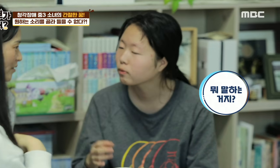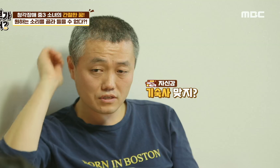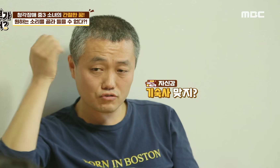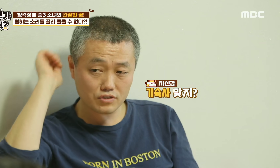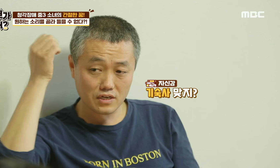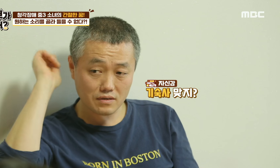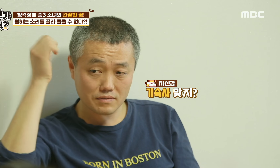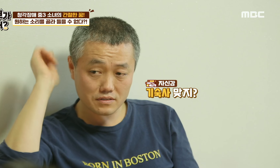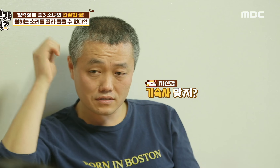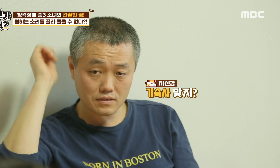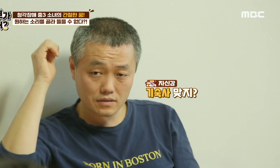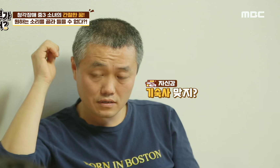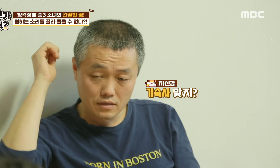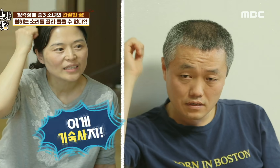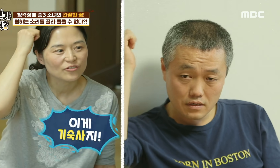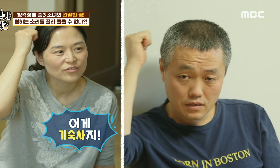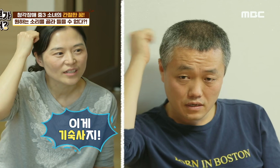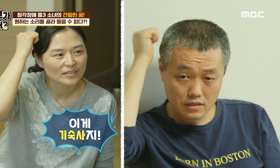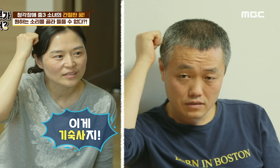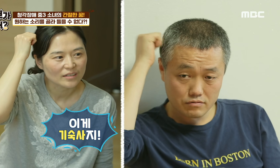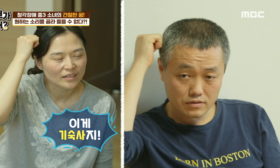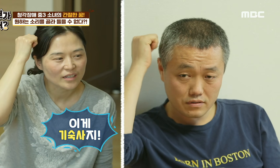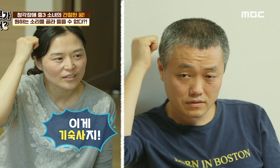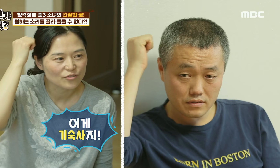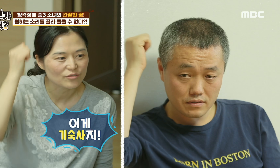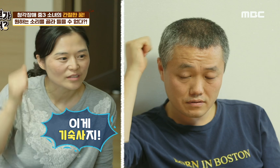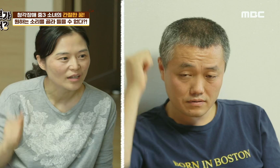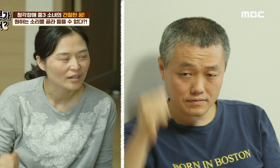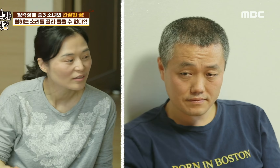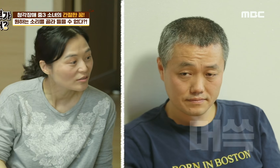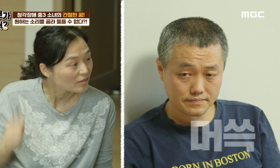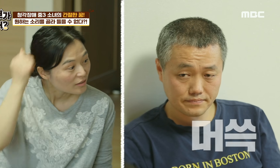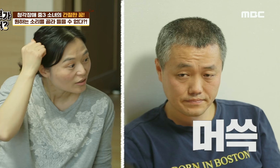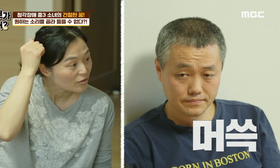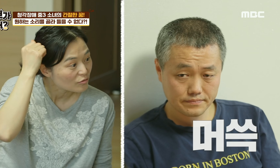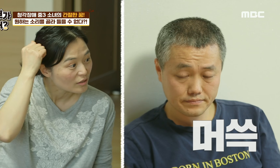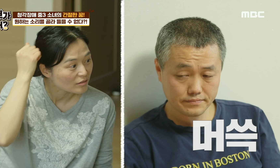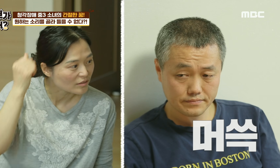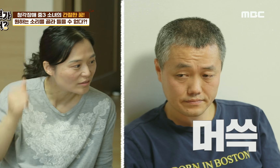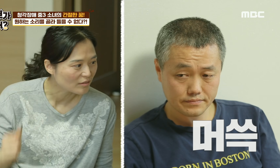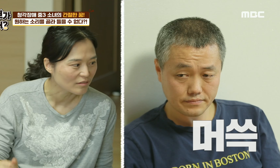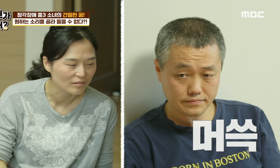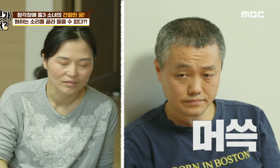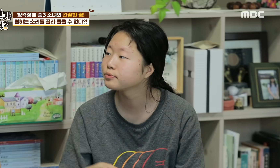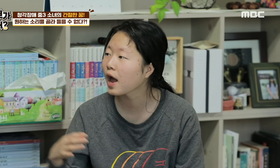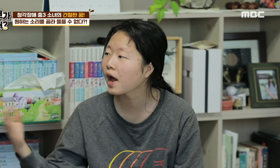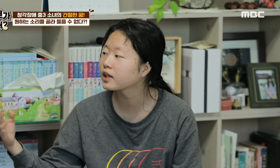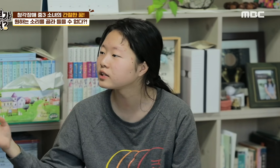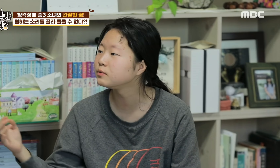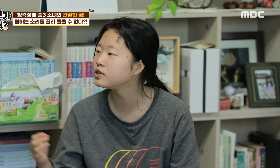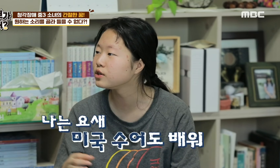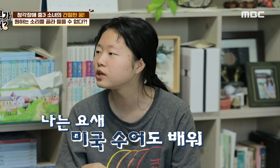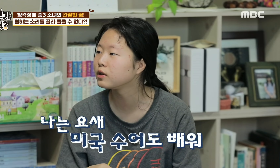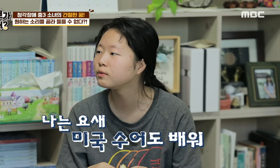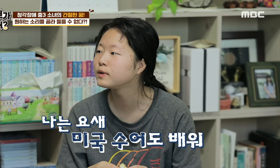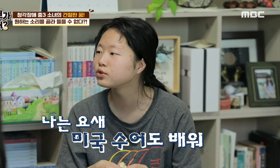기숙사. 이게 아니지, 이게 기숙사였어. 그렇지, 이게 기숙사지. 근데 나는 미국